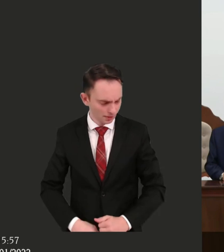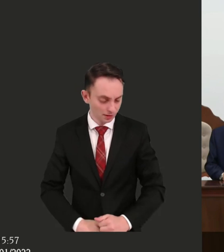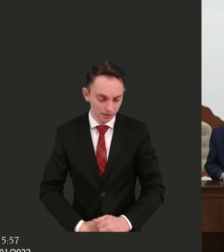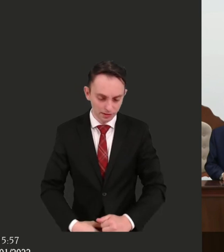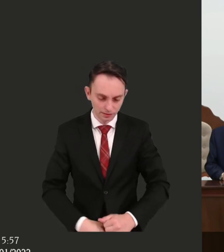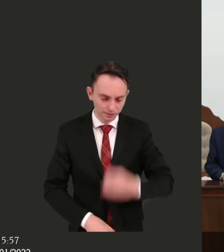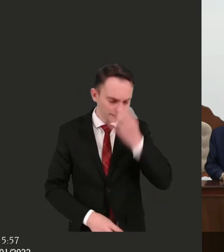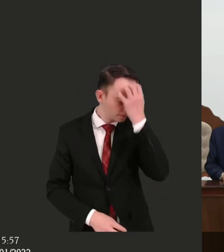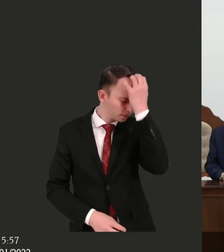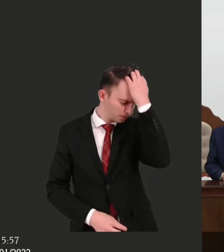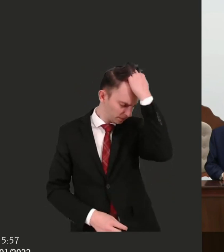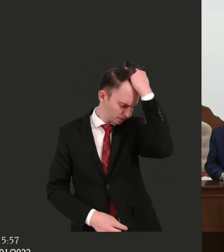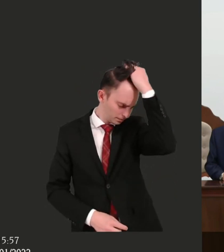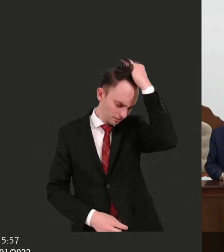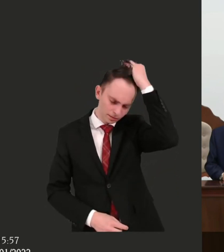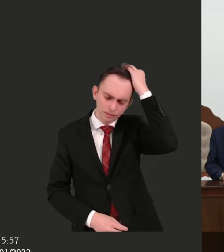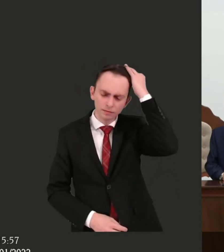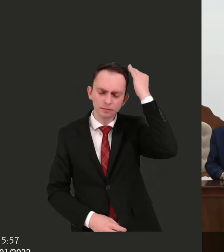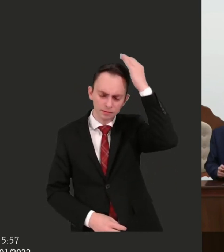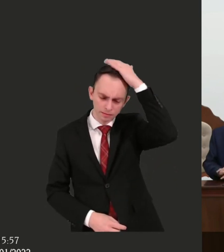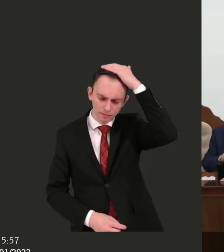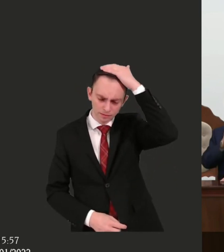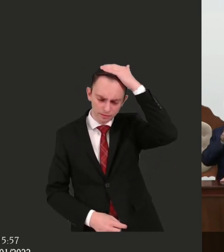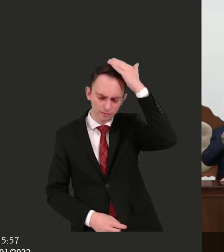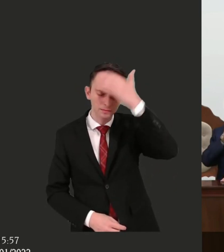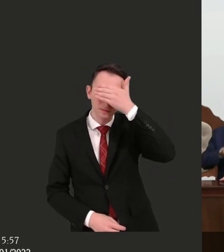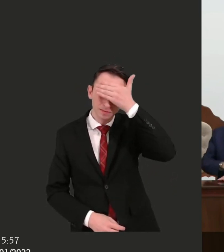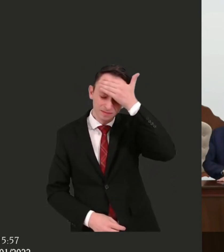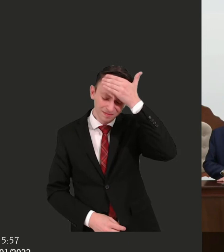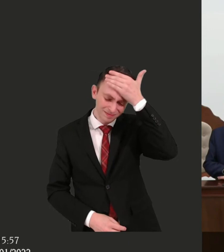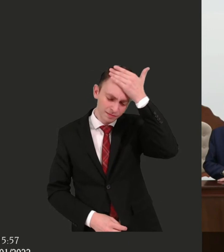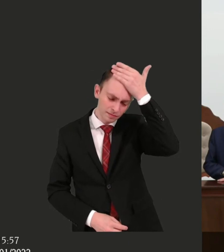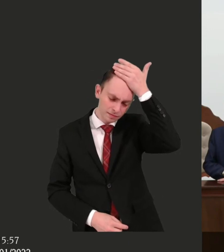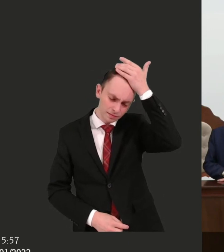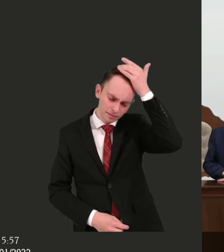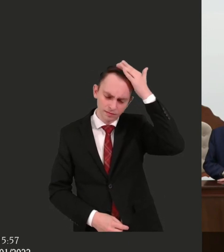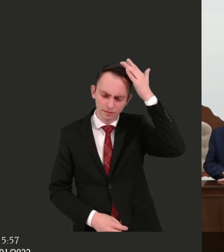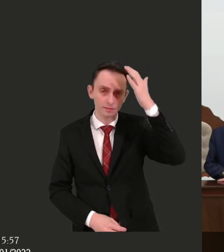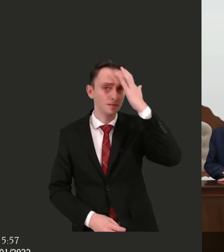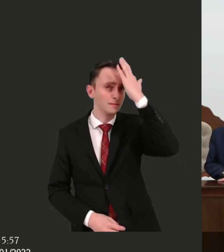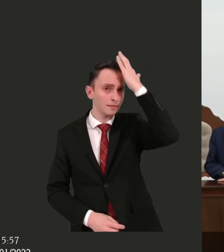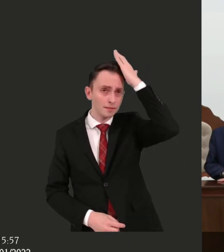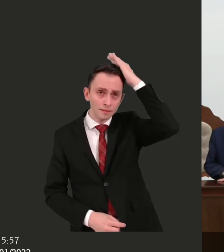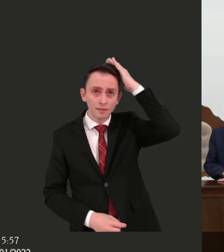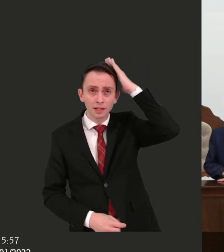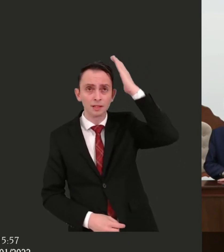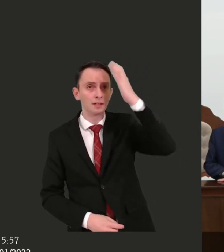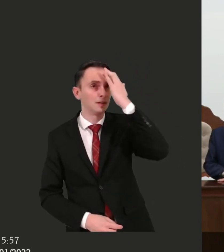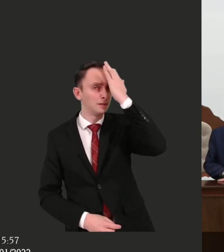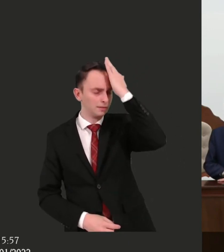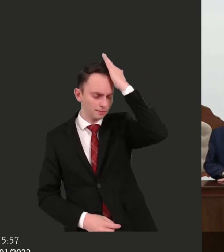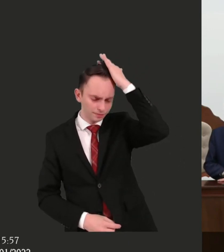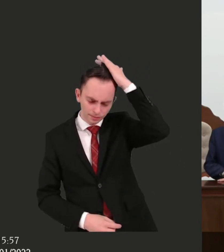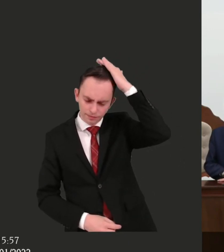Glória, glória ao teu nome, Senhor. Aleluia, Jesus. Santo, santo, santo é o